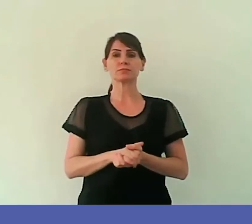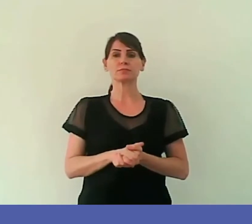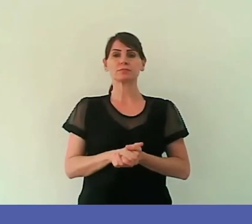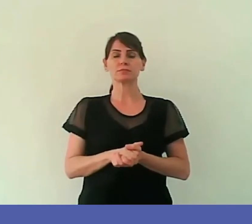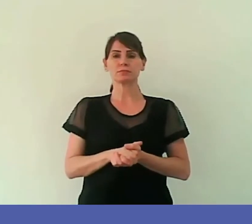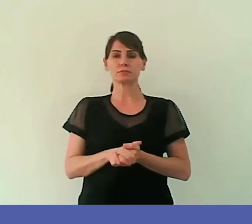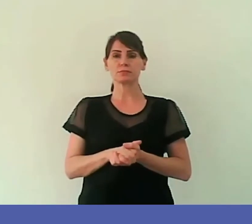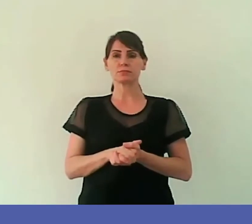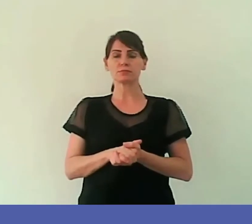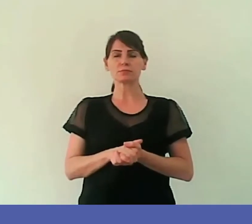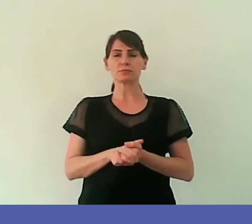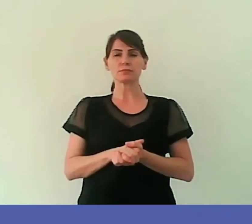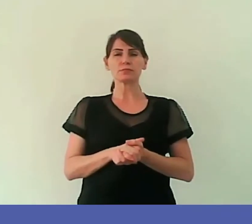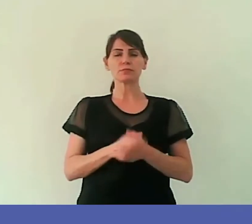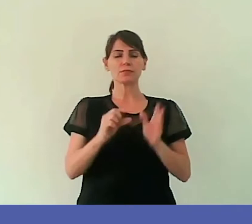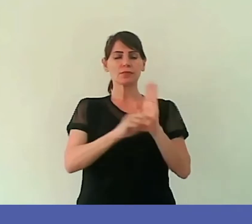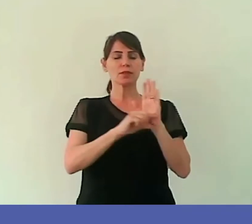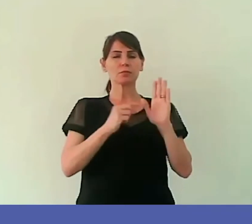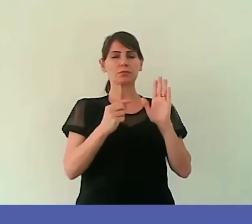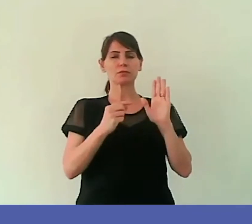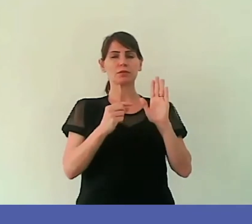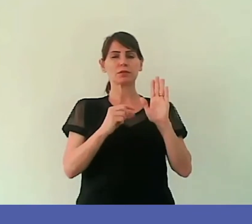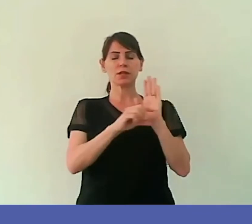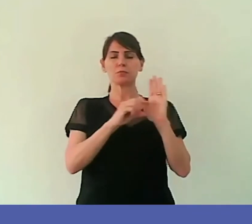Ali diz, capítulo 7: